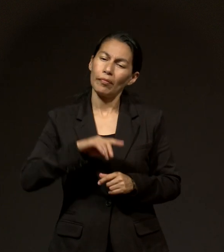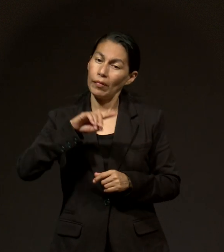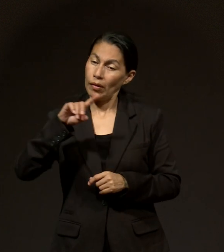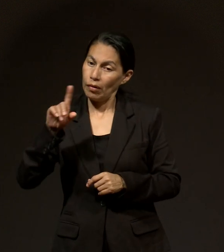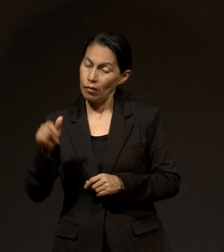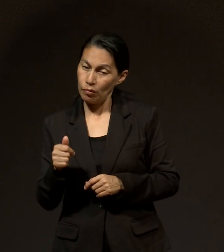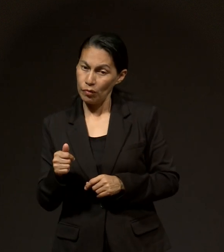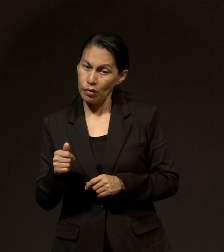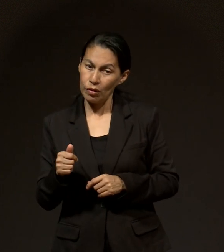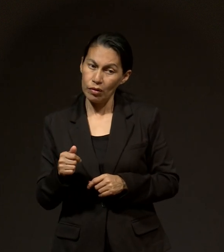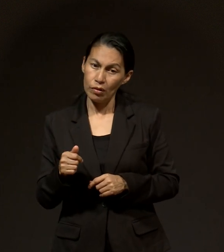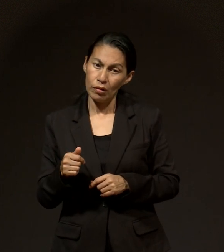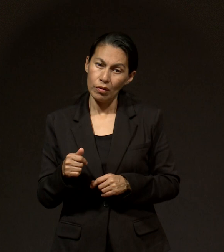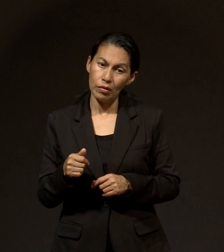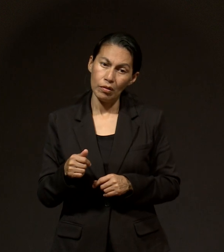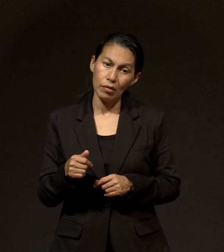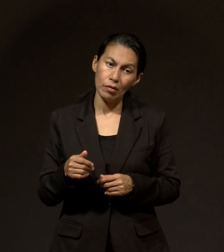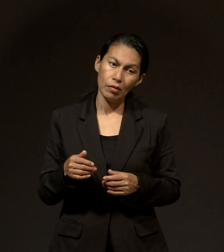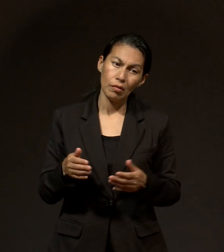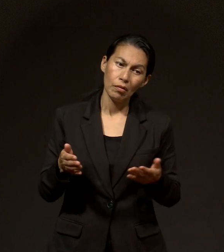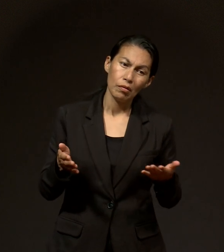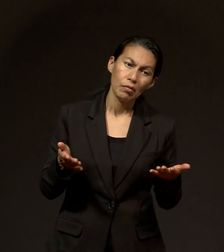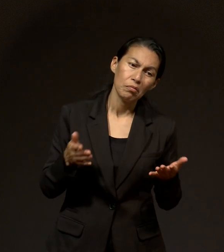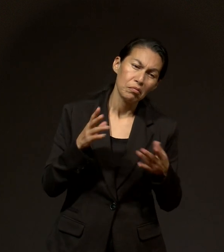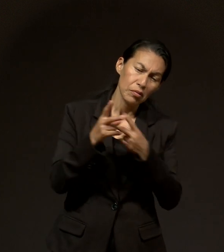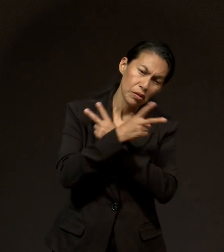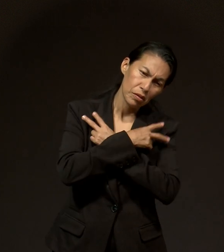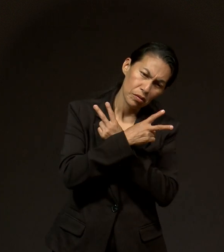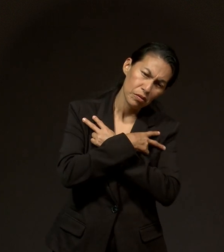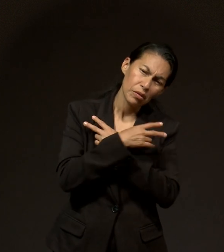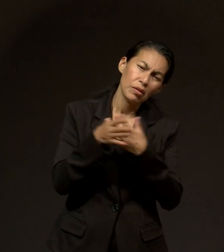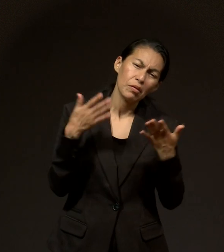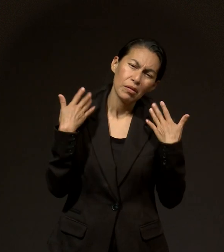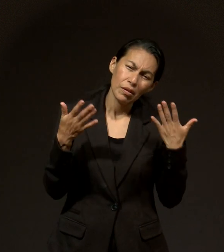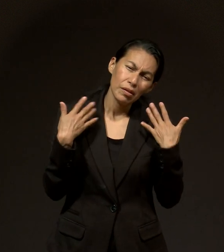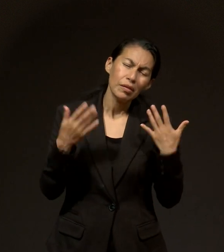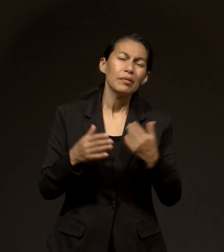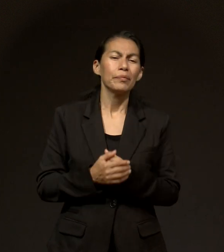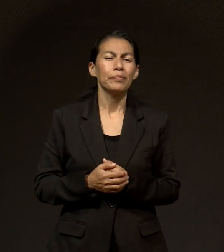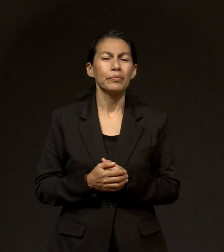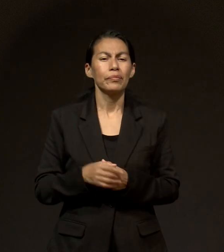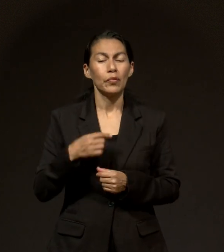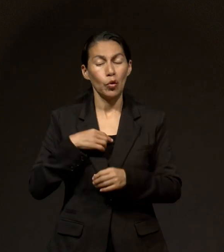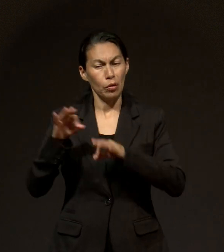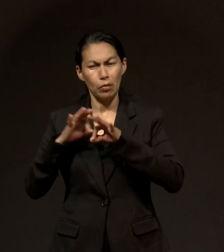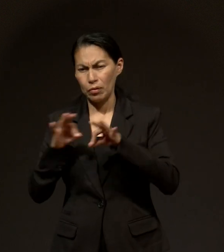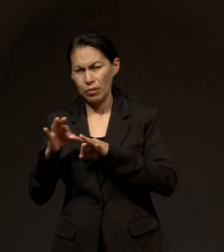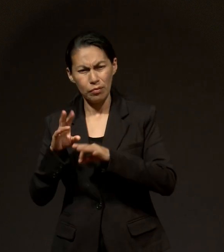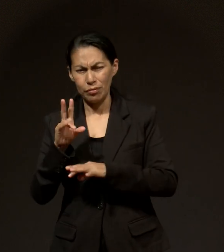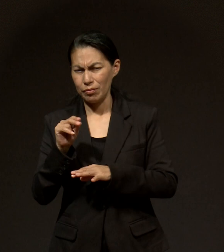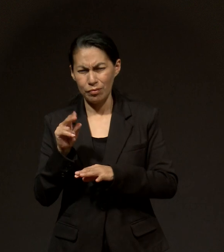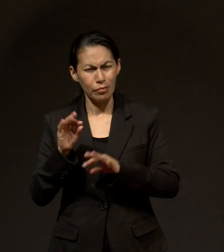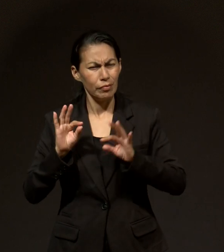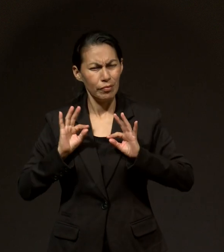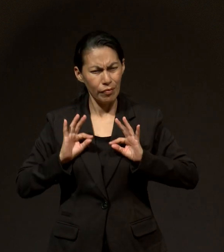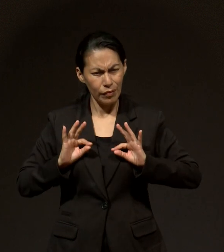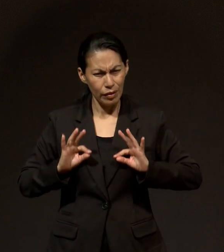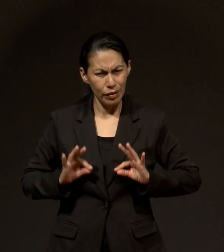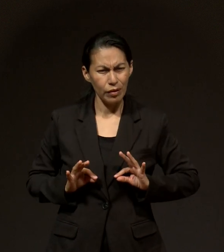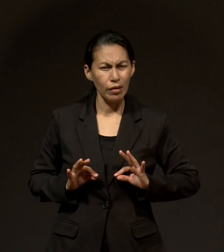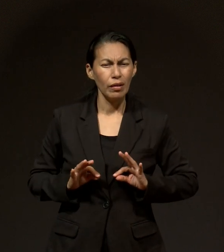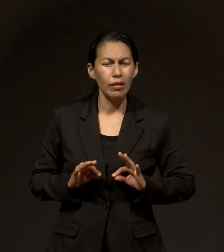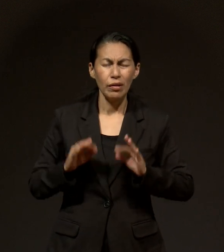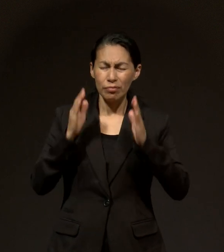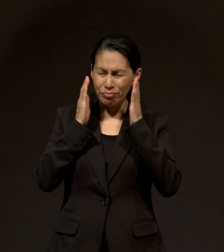Bueno, llega el verano y ya no trabajé. Decidí darme, pues, mi momento, otra